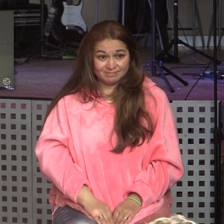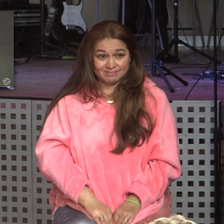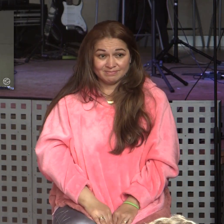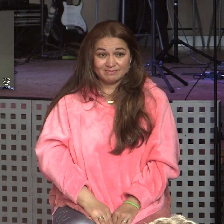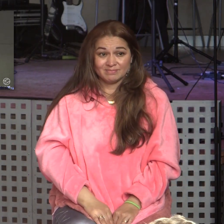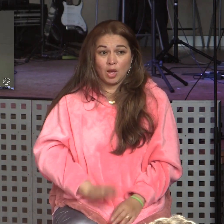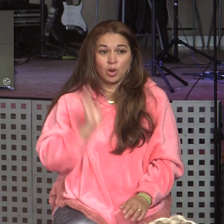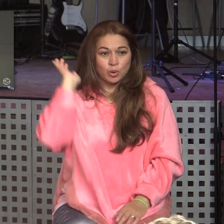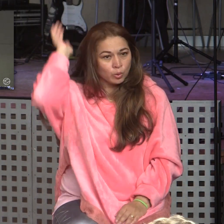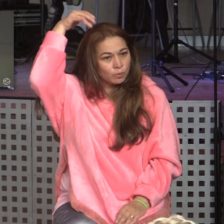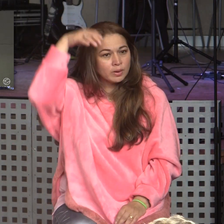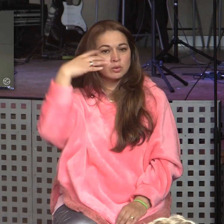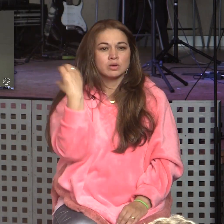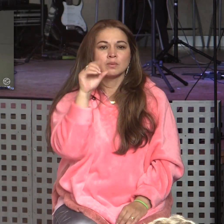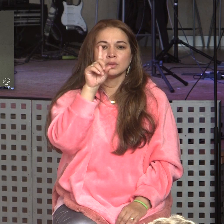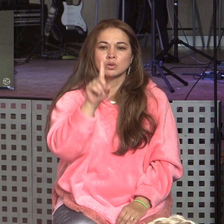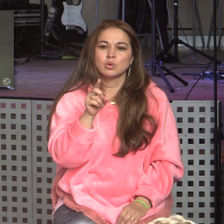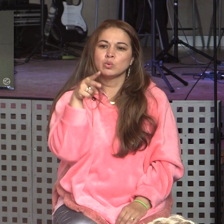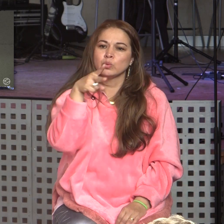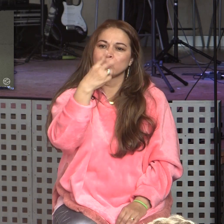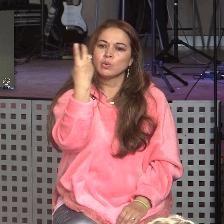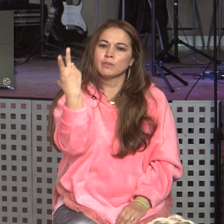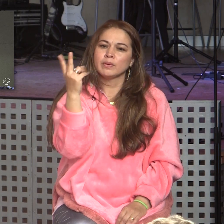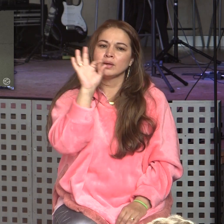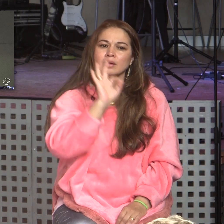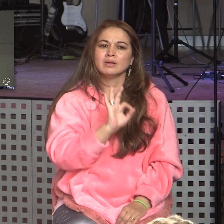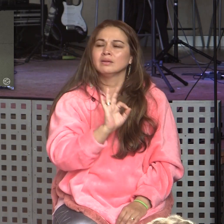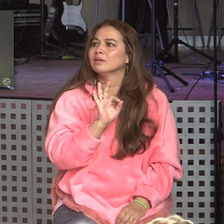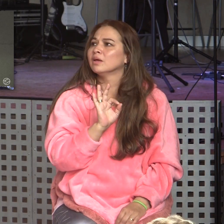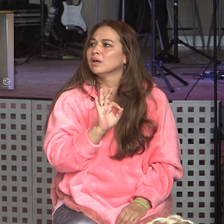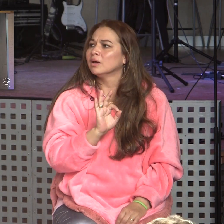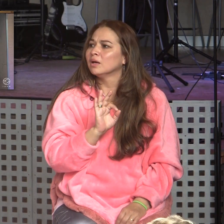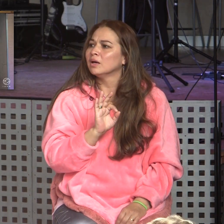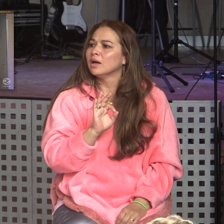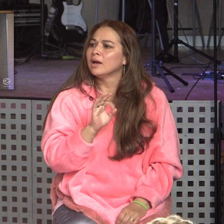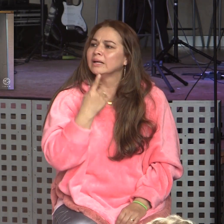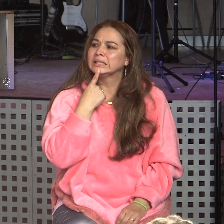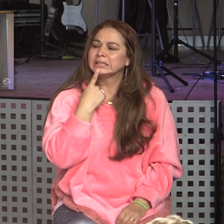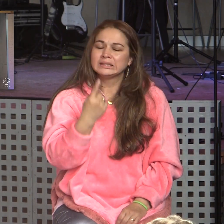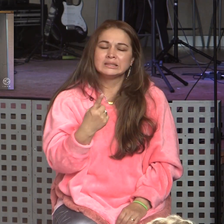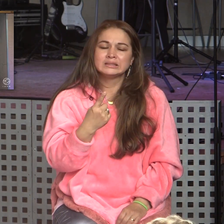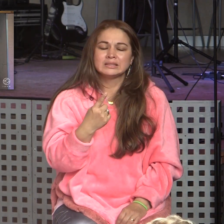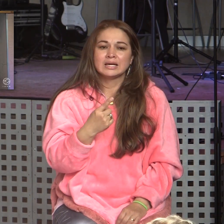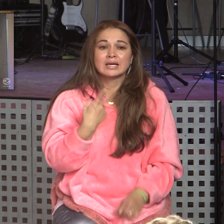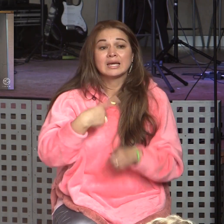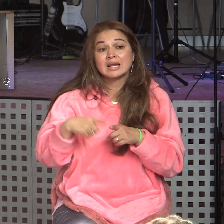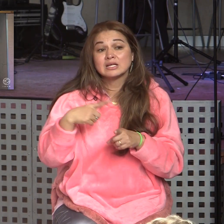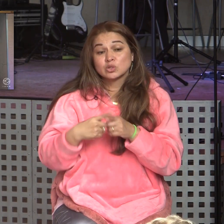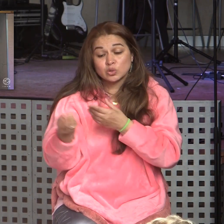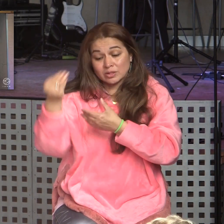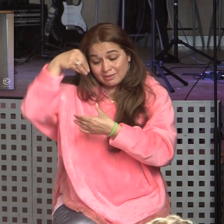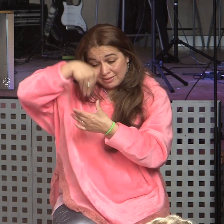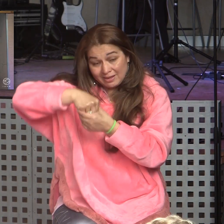Romanos 1:20, texto bastante conocido. Porque las cosas invisibles de